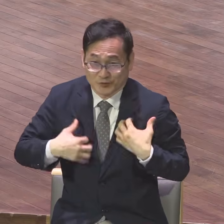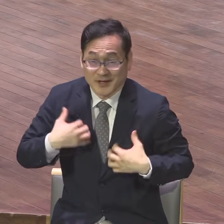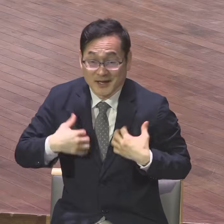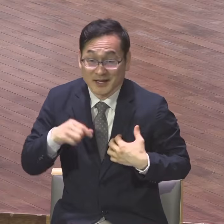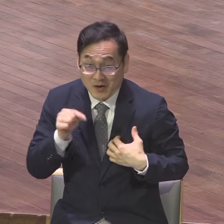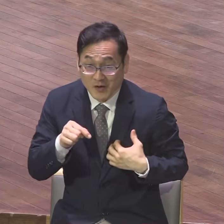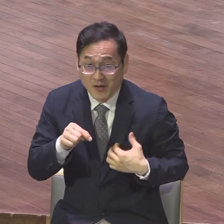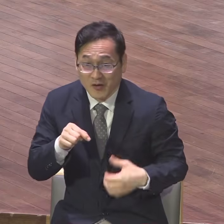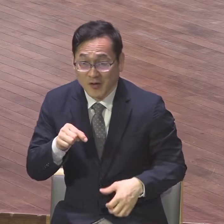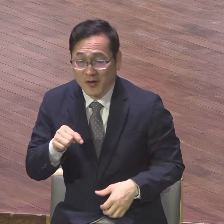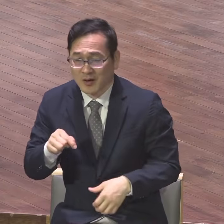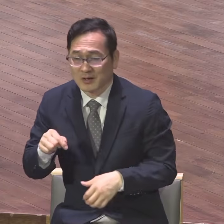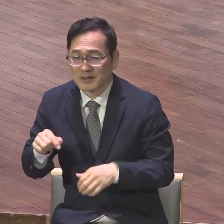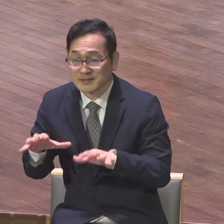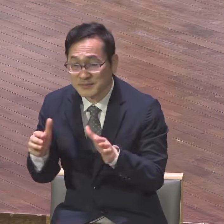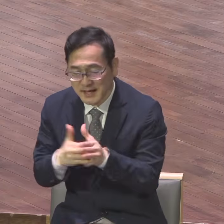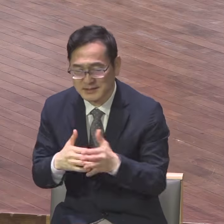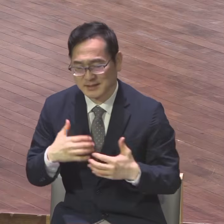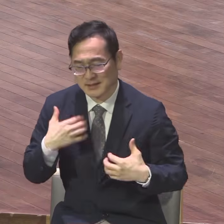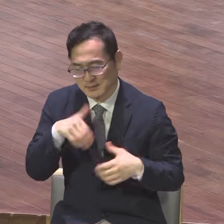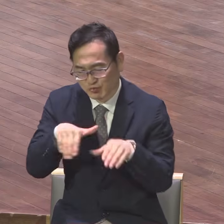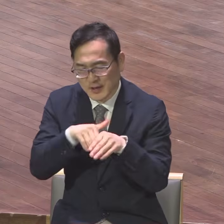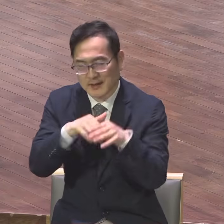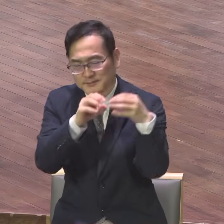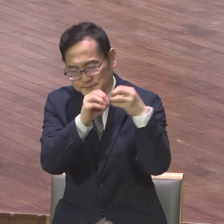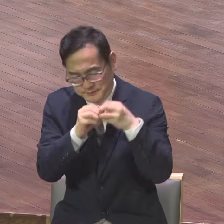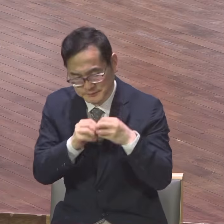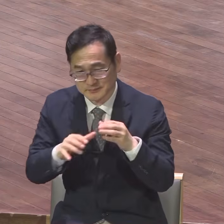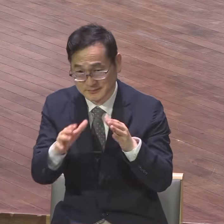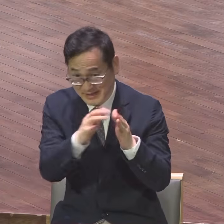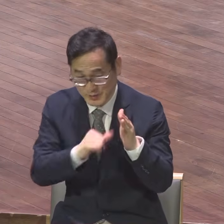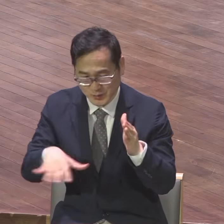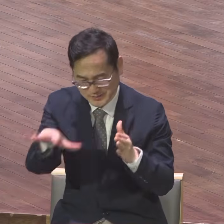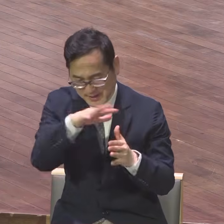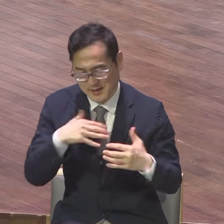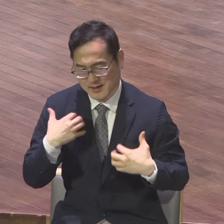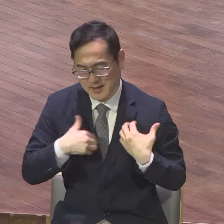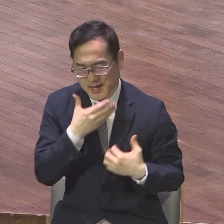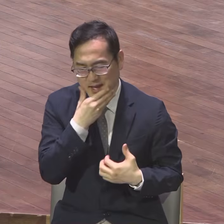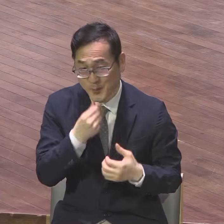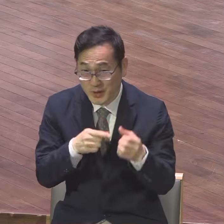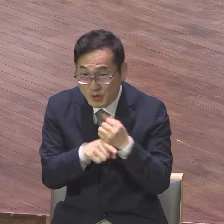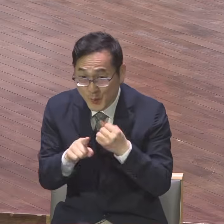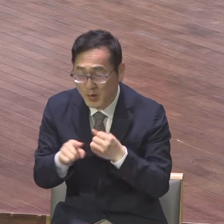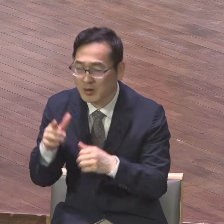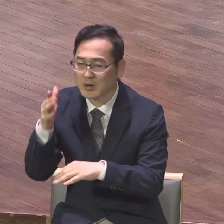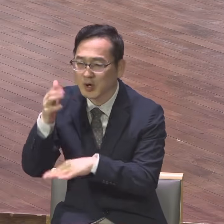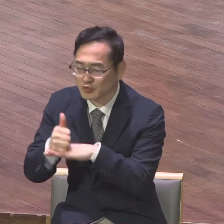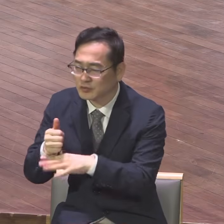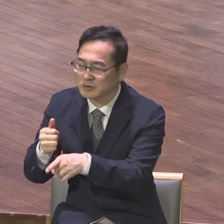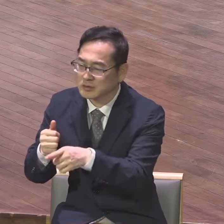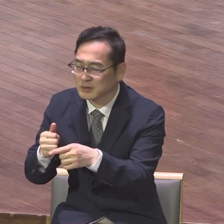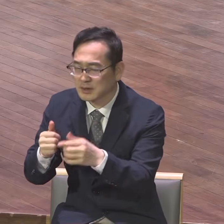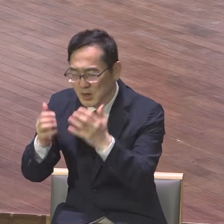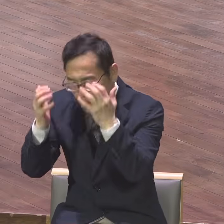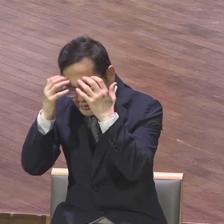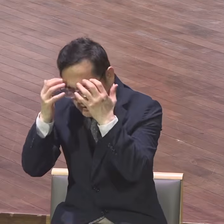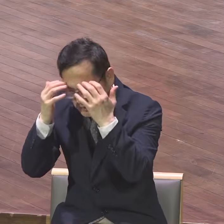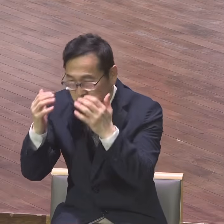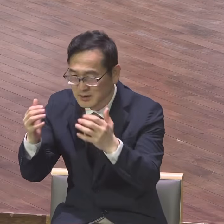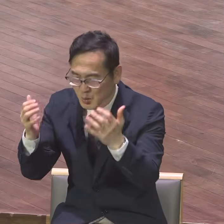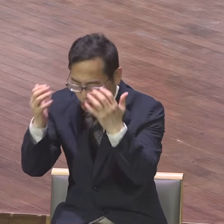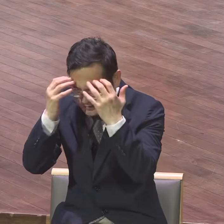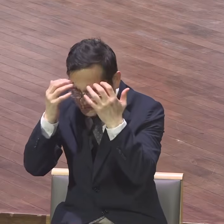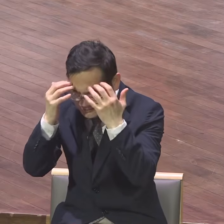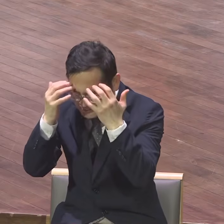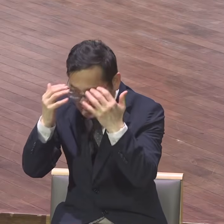개척한 민족들이 따뜻하고 온화한 땅에서 살던 민족이 아니고 사실은 불리한 자연 환경 속에서 자연 재해와